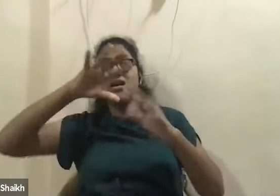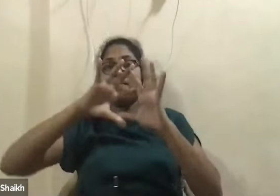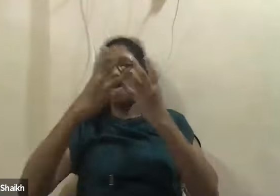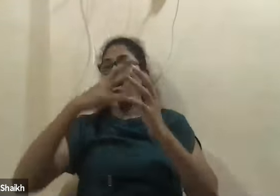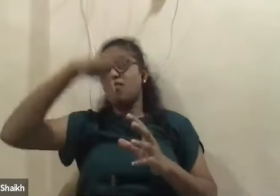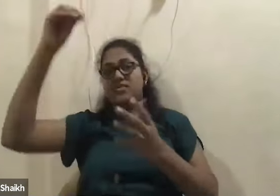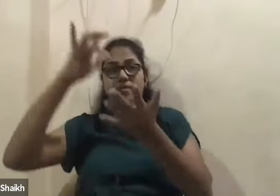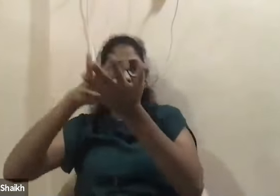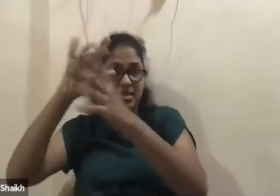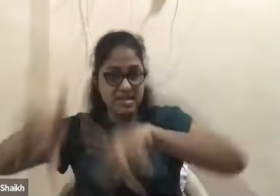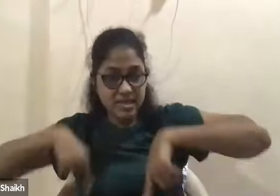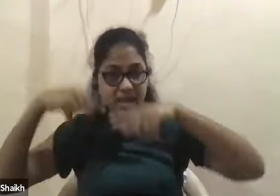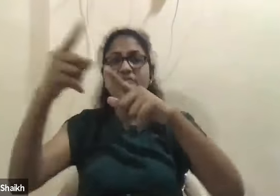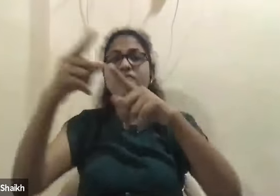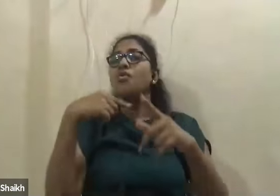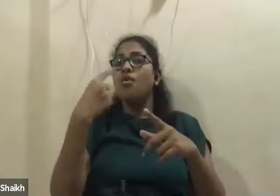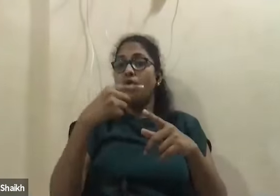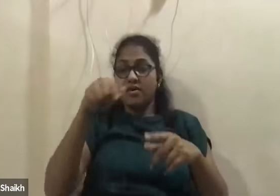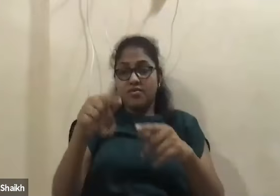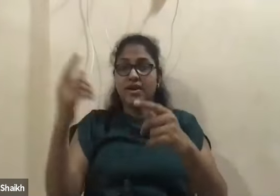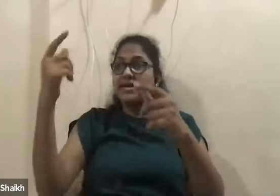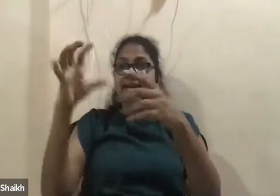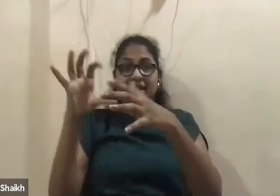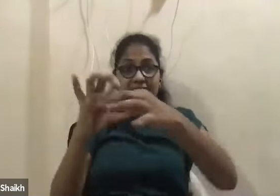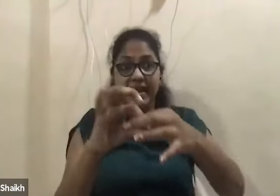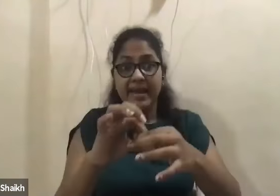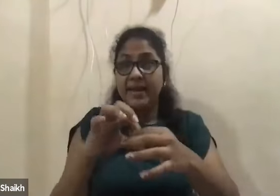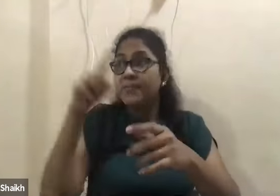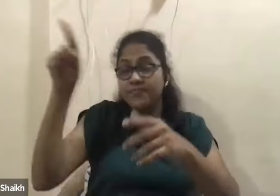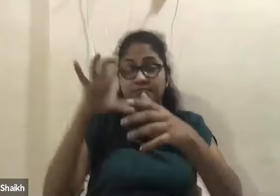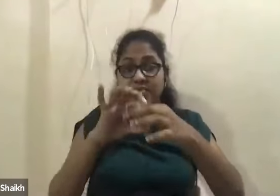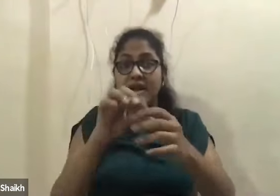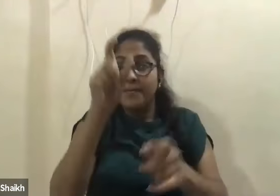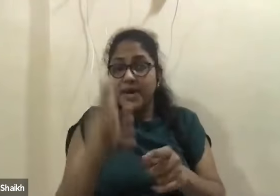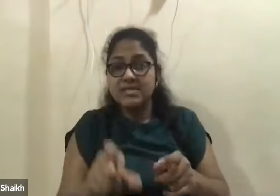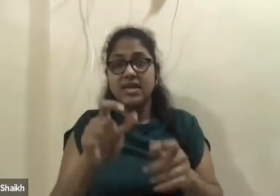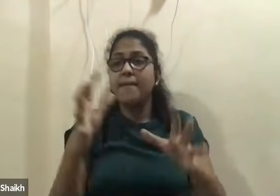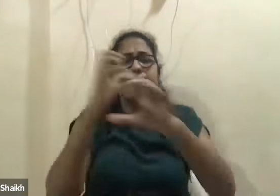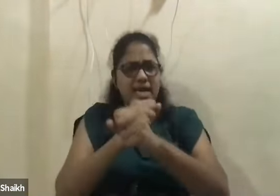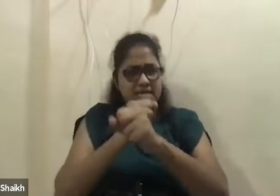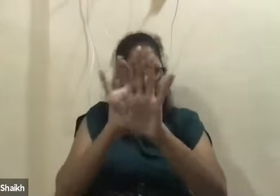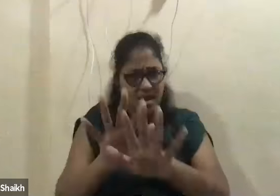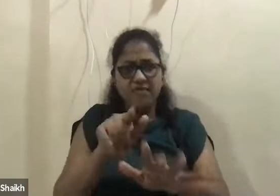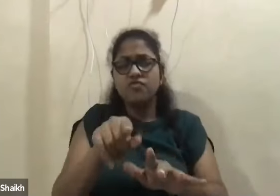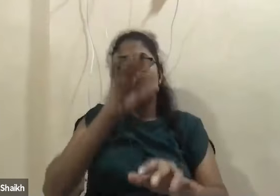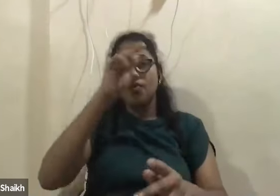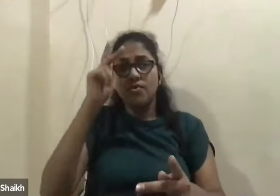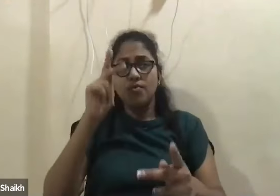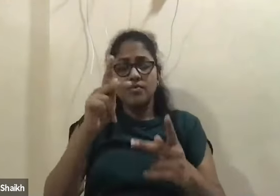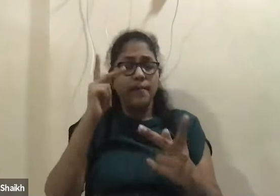जो इंसॉल्वेंट हैं, वो प्रॉपर ट्रस्टीज नहीं है। आप चाहें तो उसमें स्पेसिफिक क्लॉज डाल के उसको उल्टा भी कर सकते